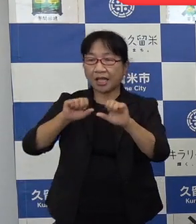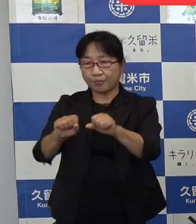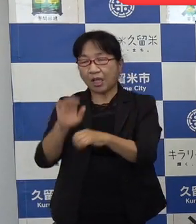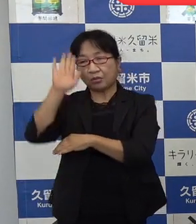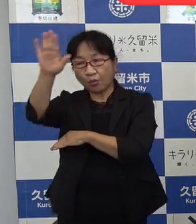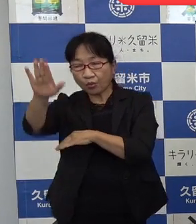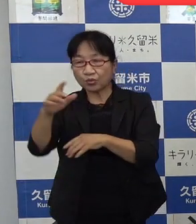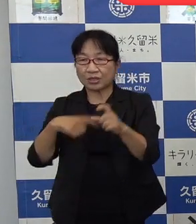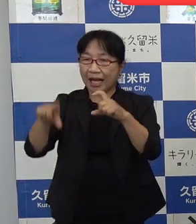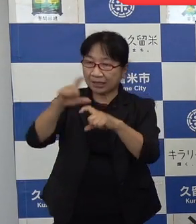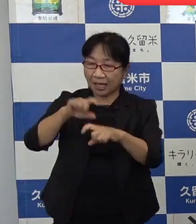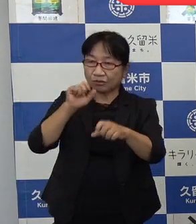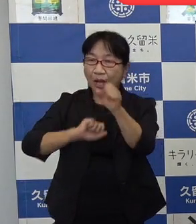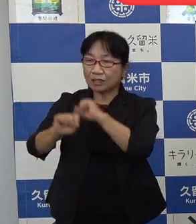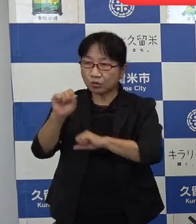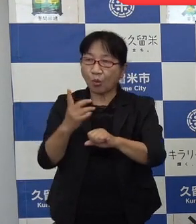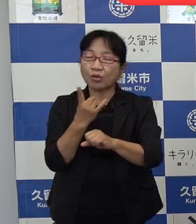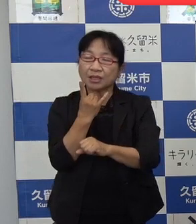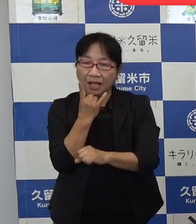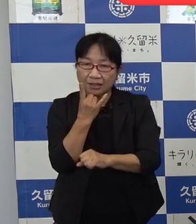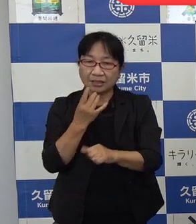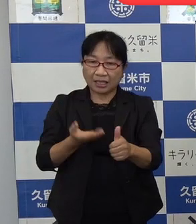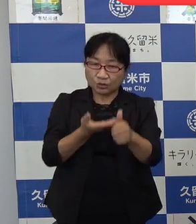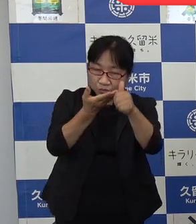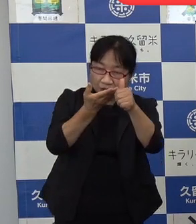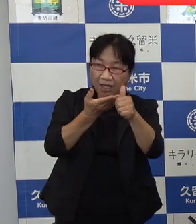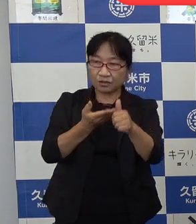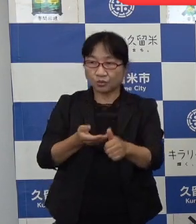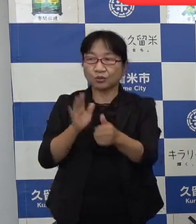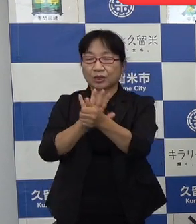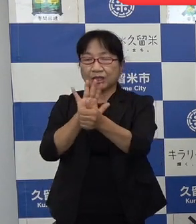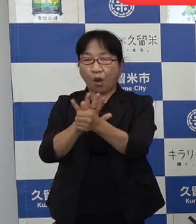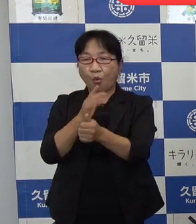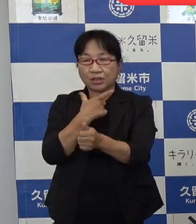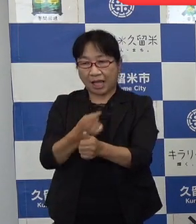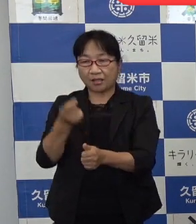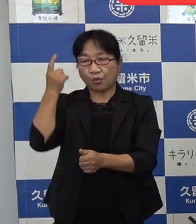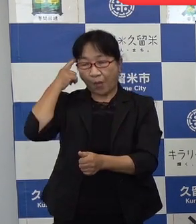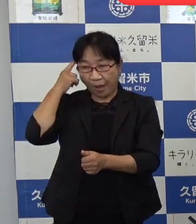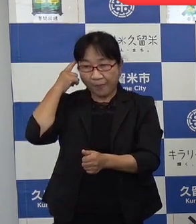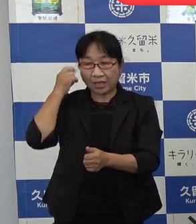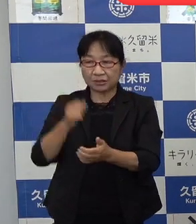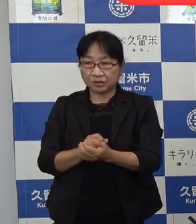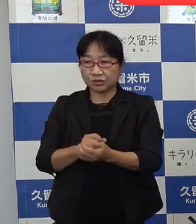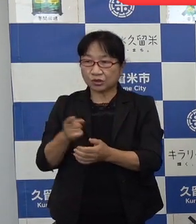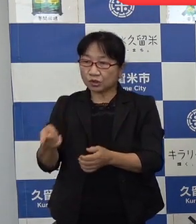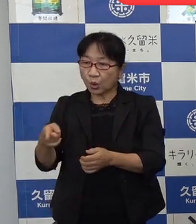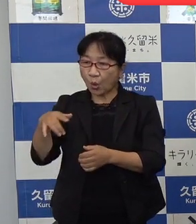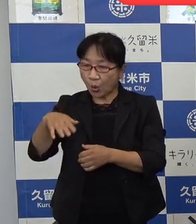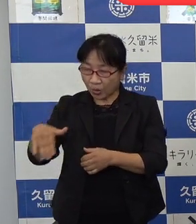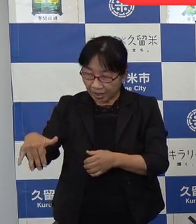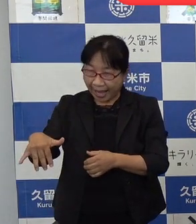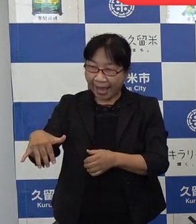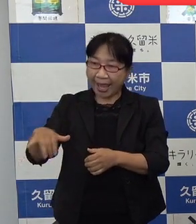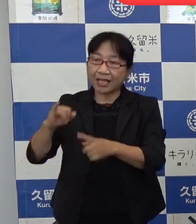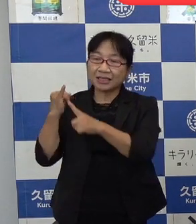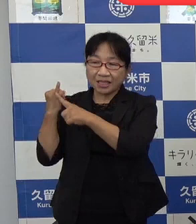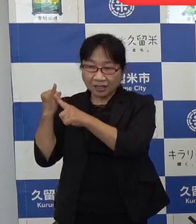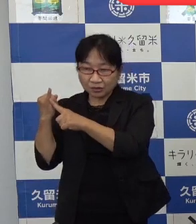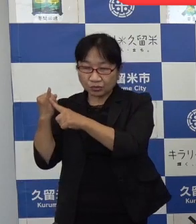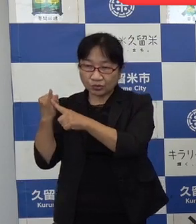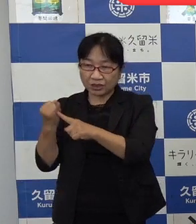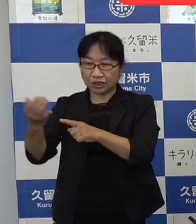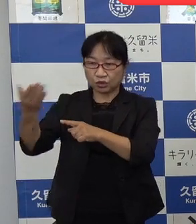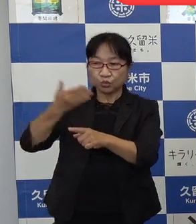し、育成するための支援を行っていきたいと思います。その選手の後に続くように未来の金メダ